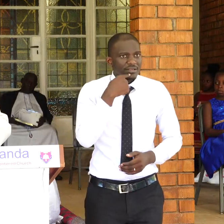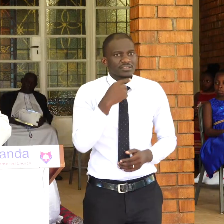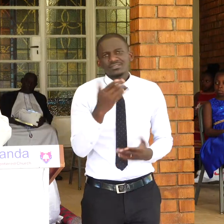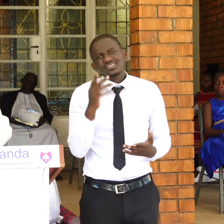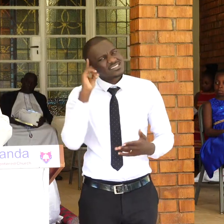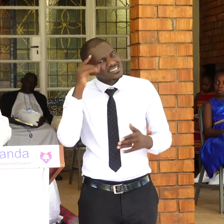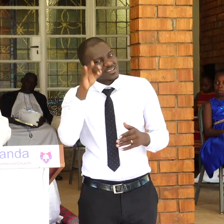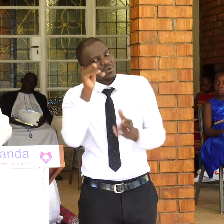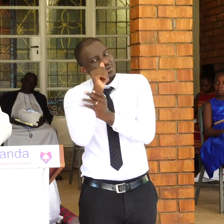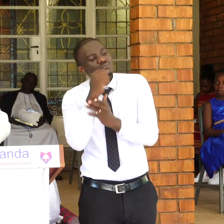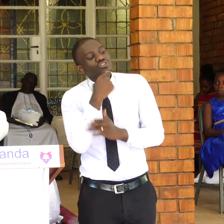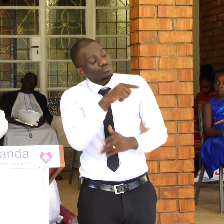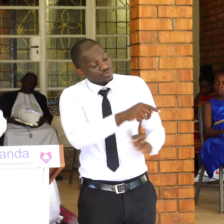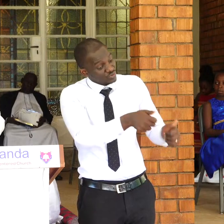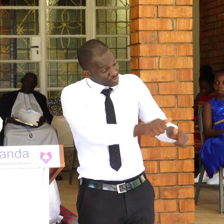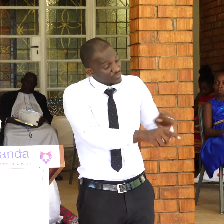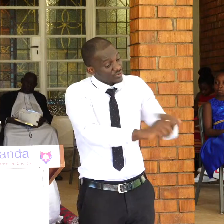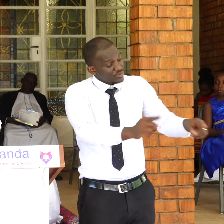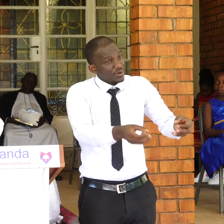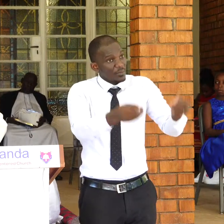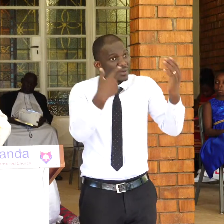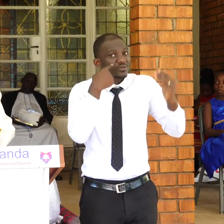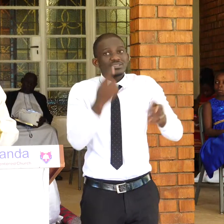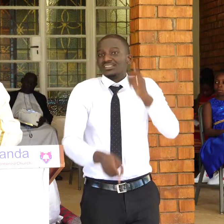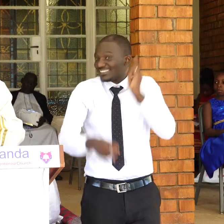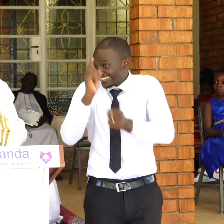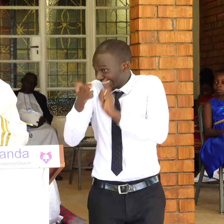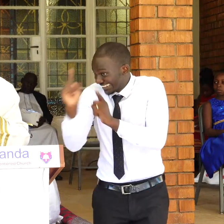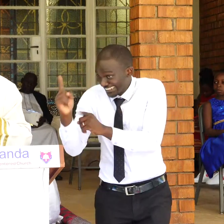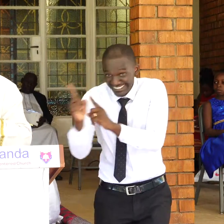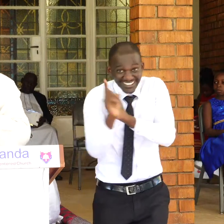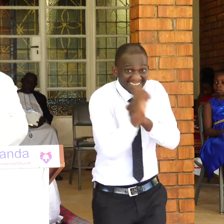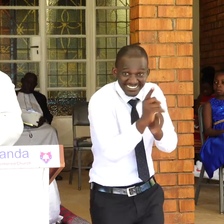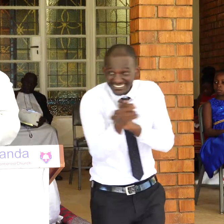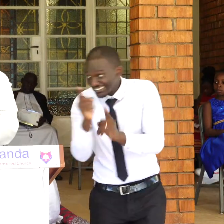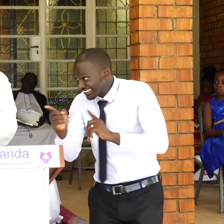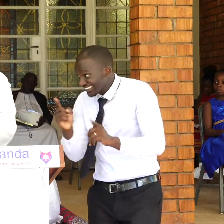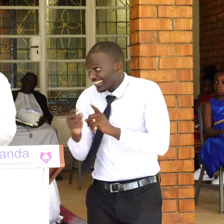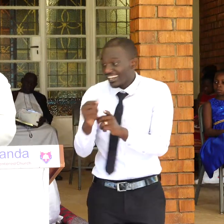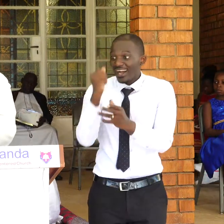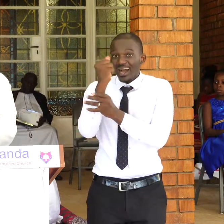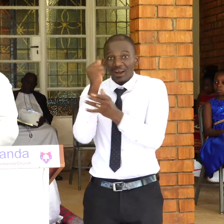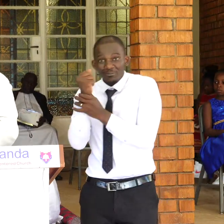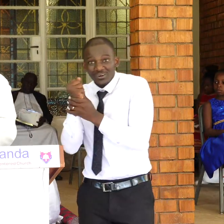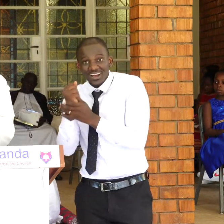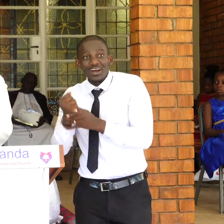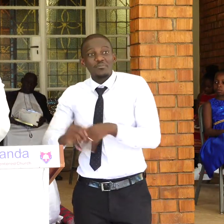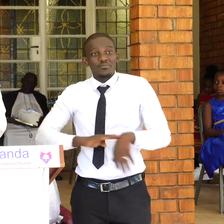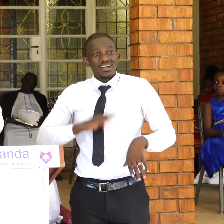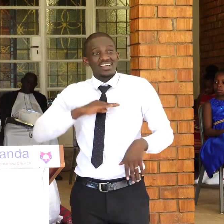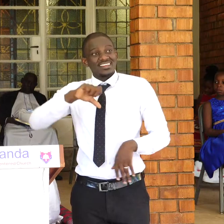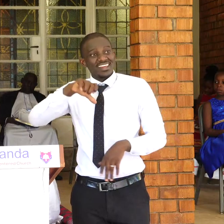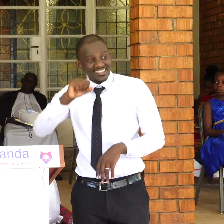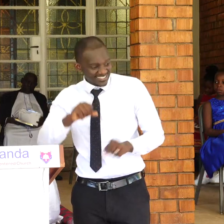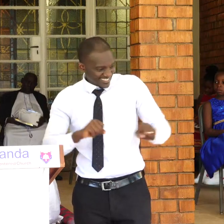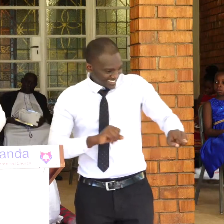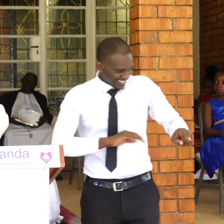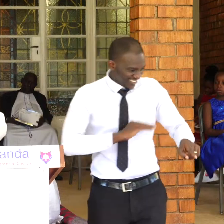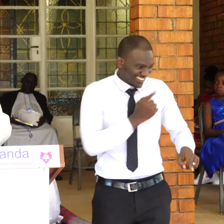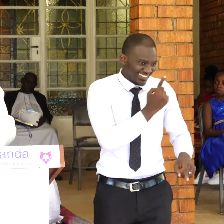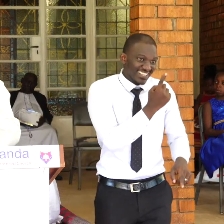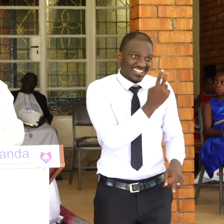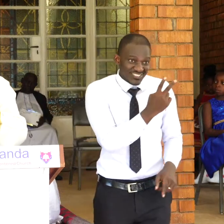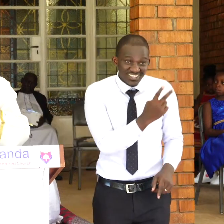kyokebwa. Olaba emisinde giri ku lusozi awo. Ibulayimu ayina 9 mujiijo, kana kavubuka ka myaka